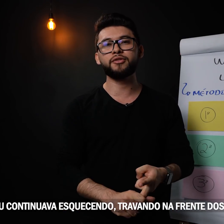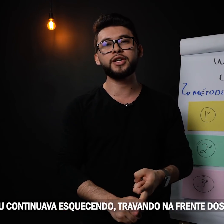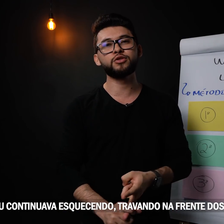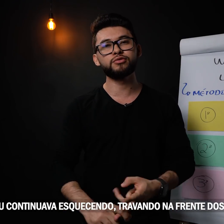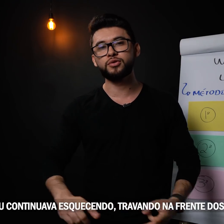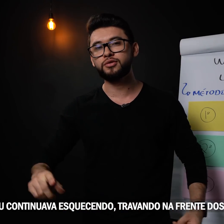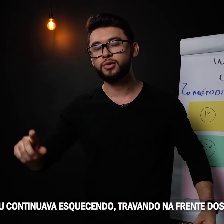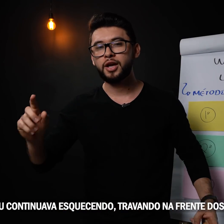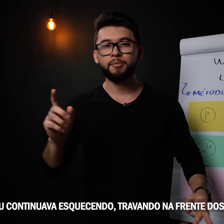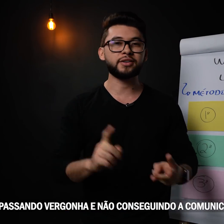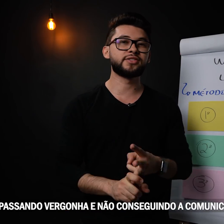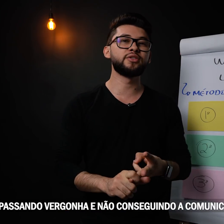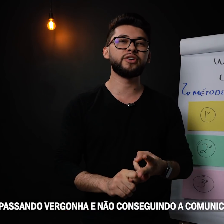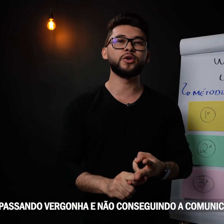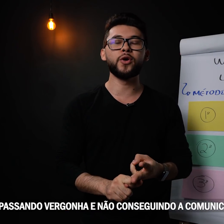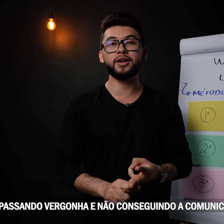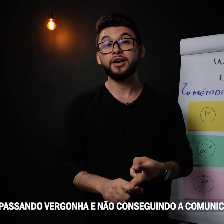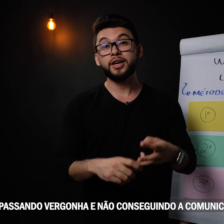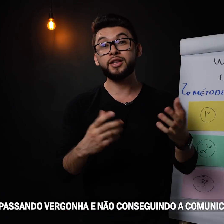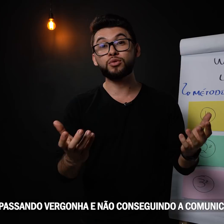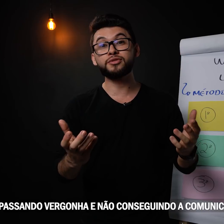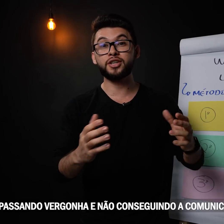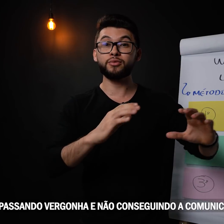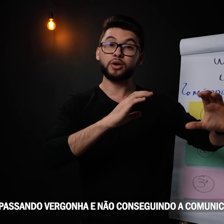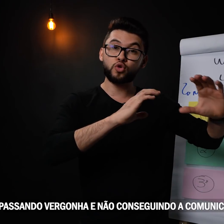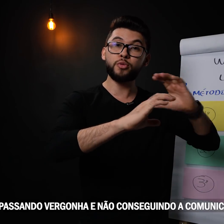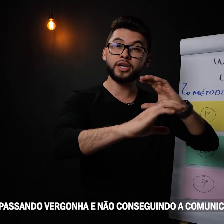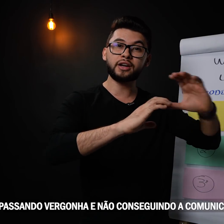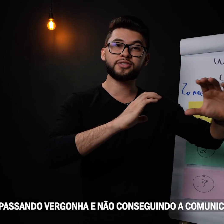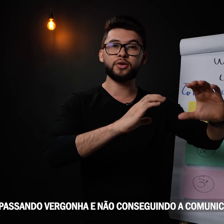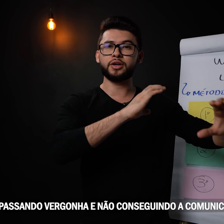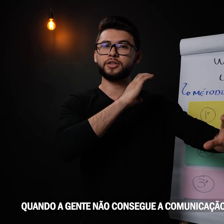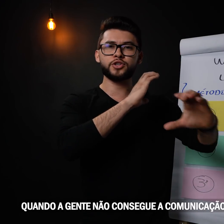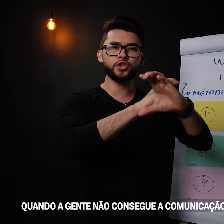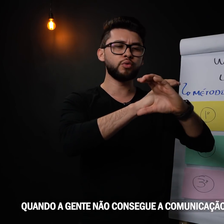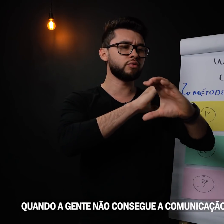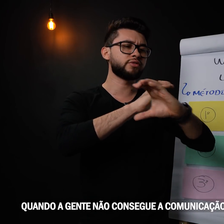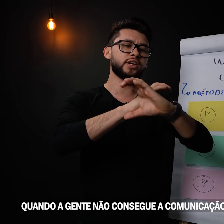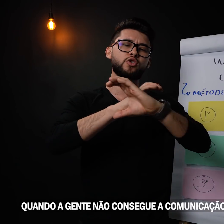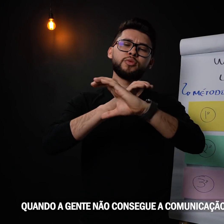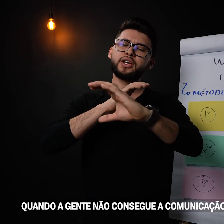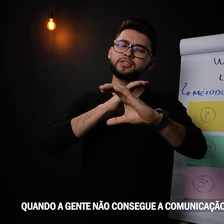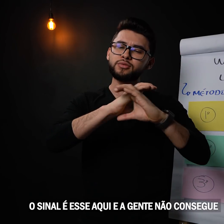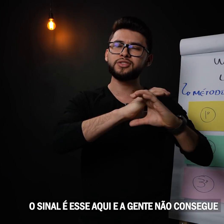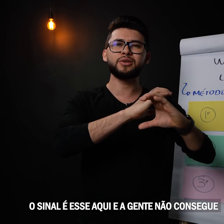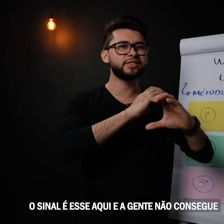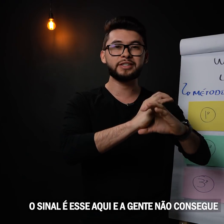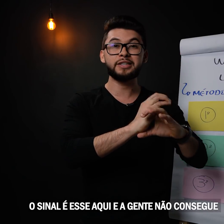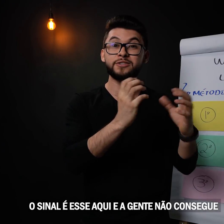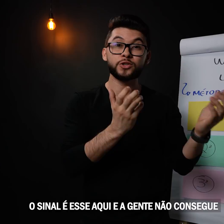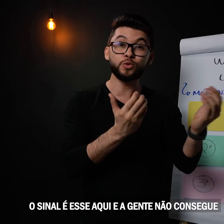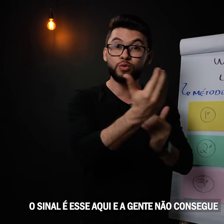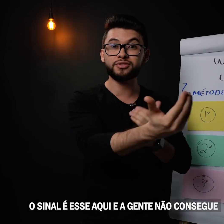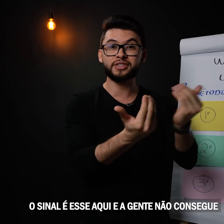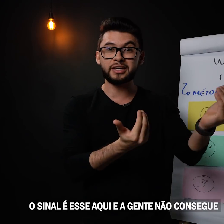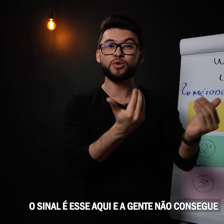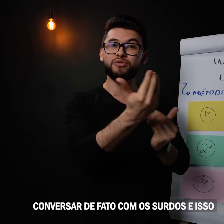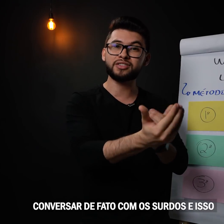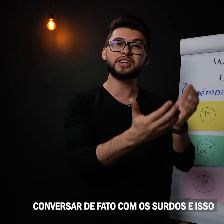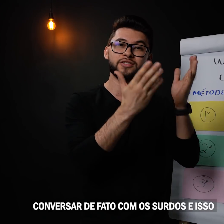frente dos surdos, passando vergonha e não conseguindo a comunicação, né? Quando a gente não consegue a comunicação, o sinal é esse aqui, a gente não consegue conversar de